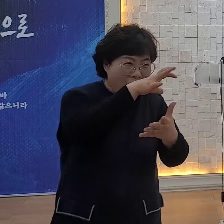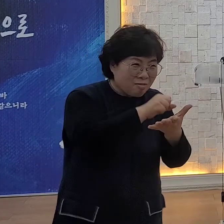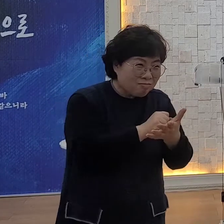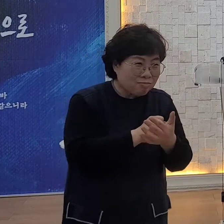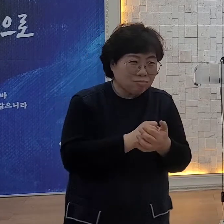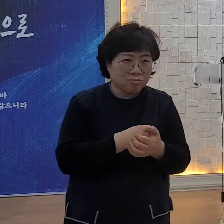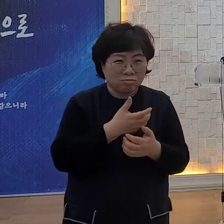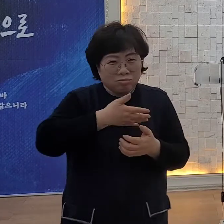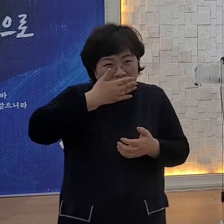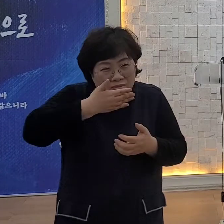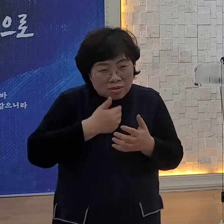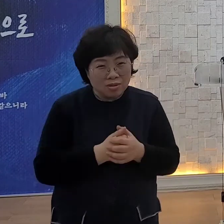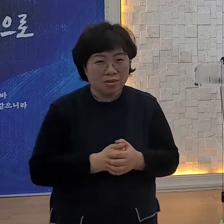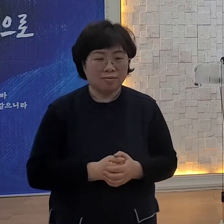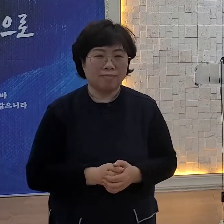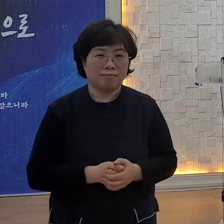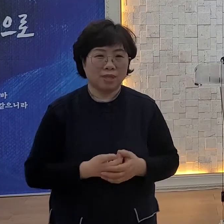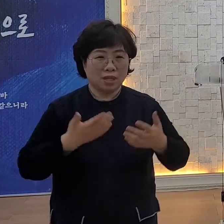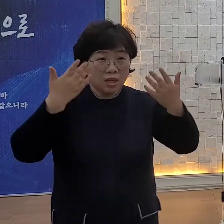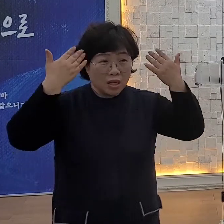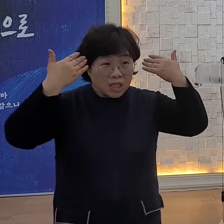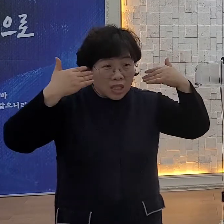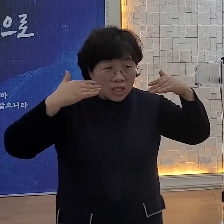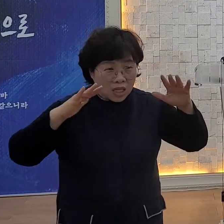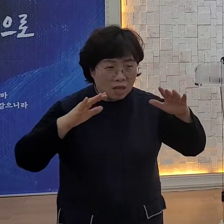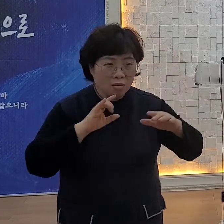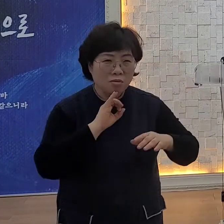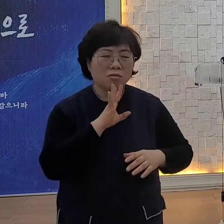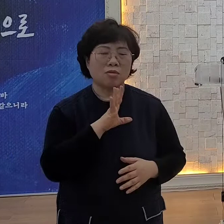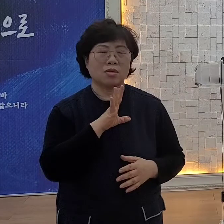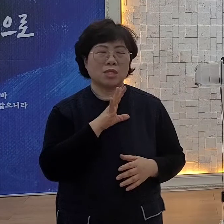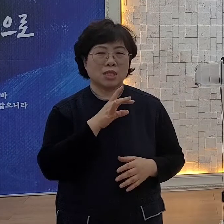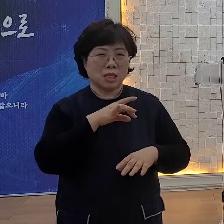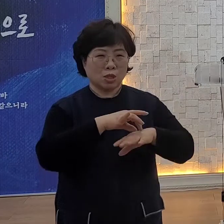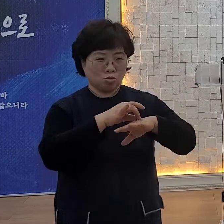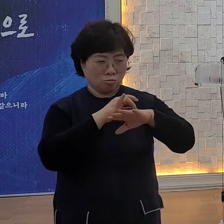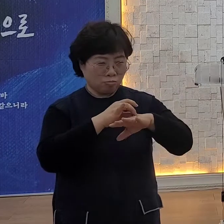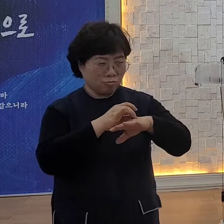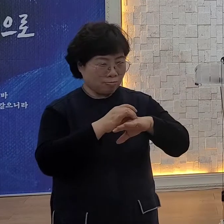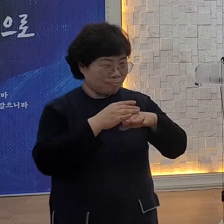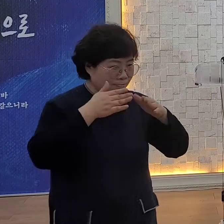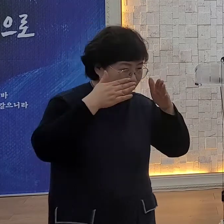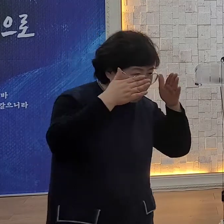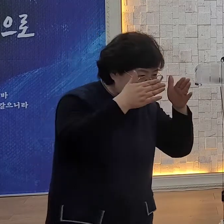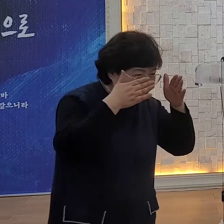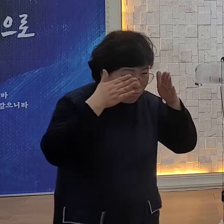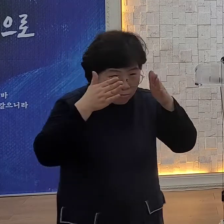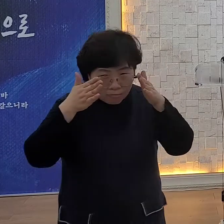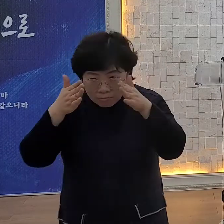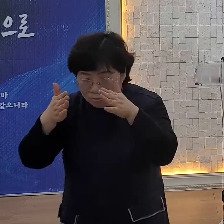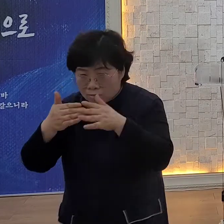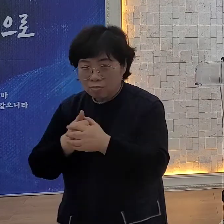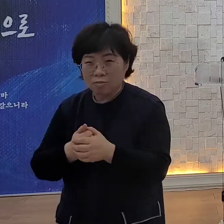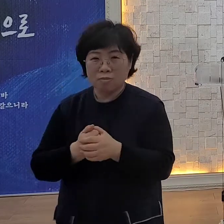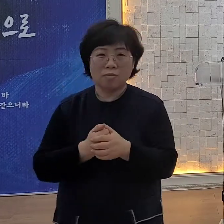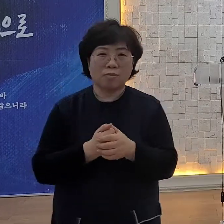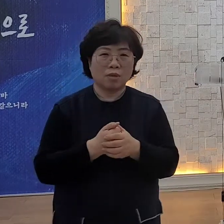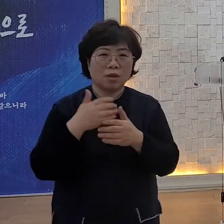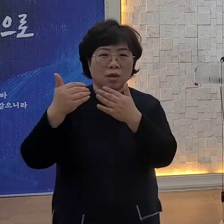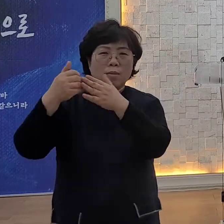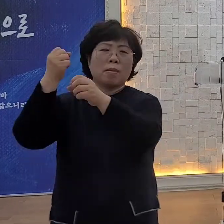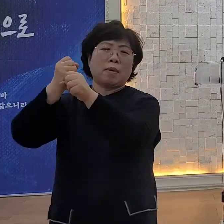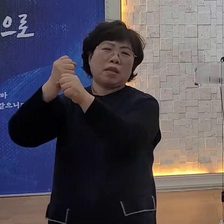호랑이입니다. 사자와 호랑이는 어디에 관심이 있습니까? 오직 고기에 관심입니다. 그렇게 만들어진